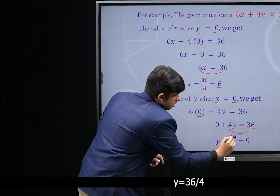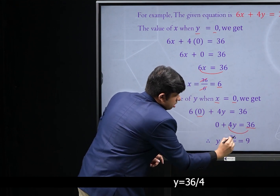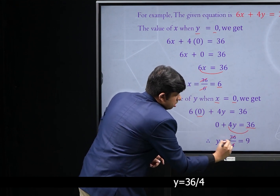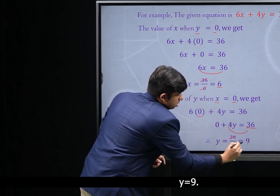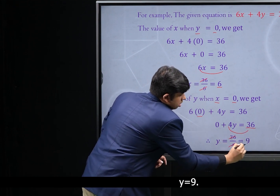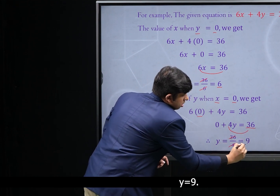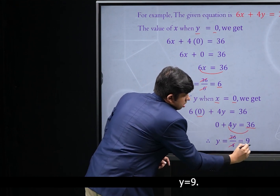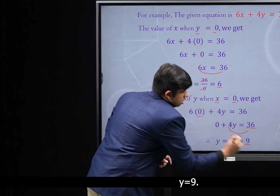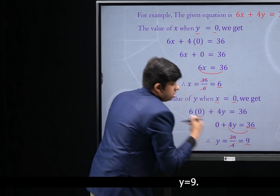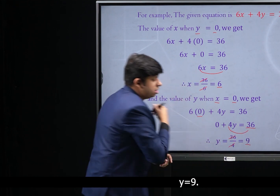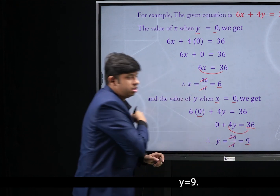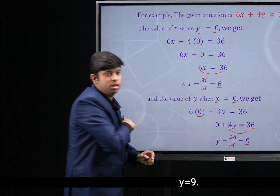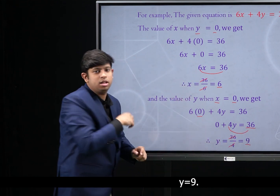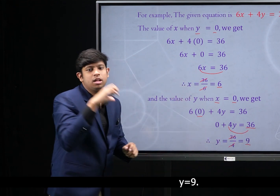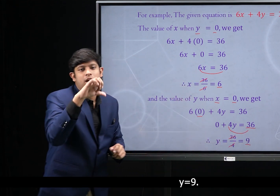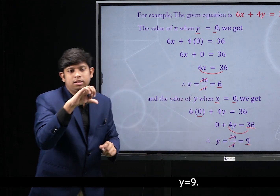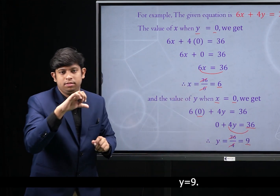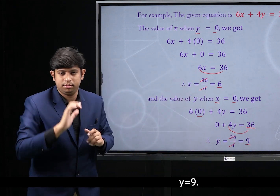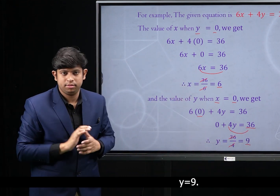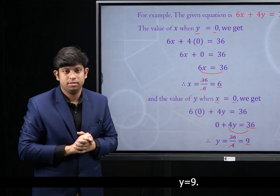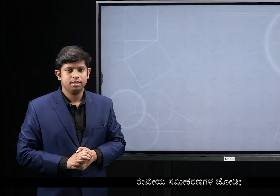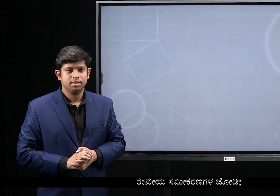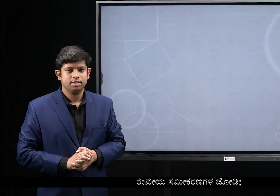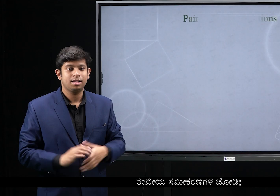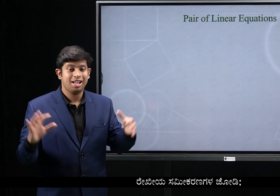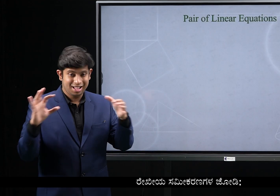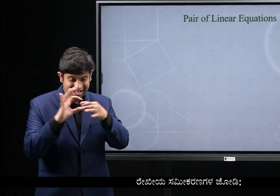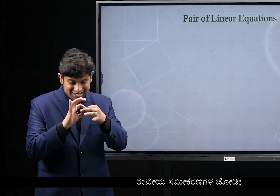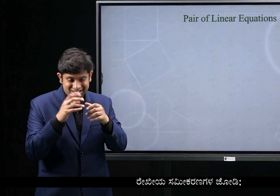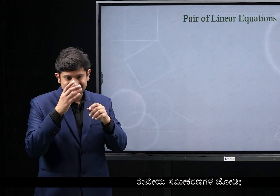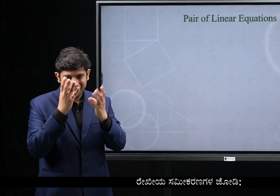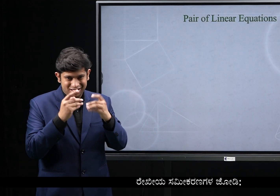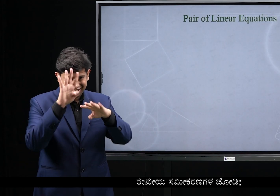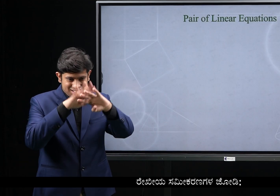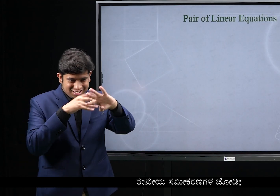36/4. y = 9. ರೇಖೀಯ ಸಮೀಕರಣಗಳ ಜೋಡಿ.